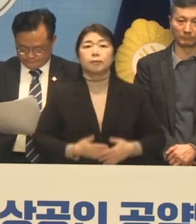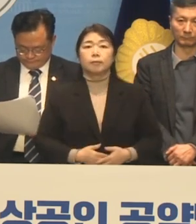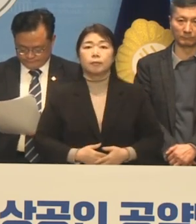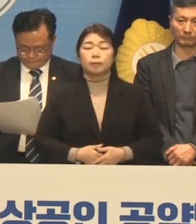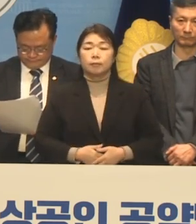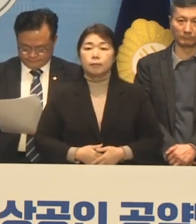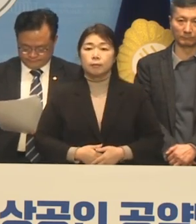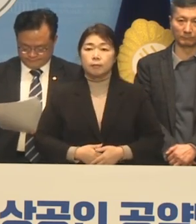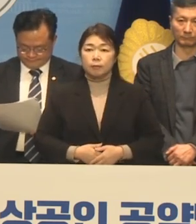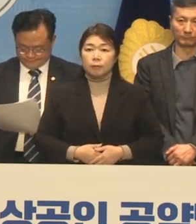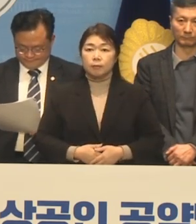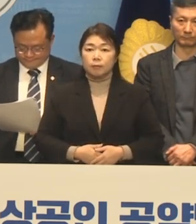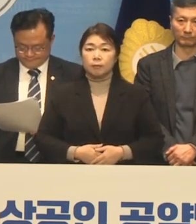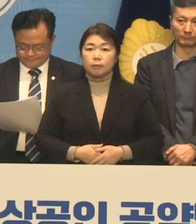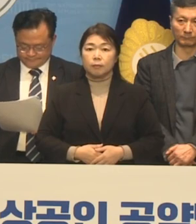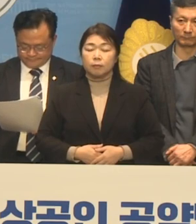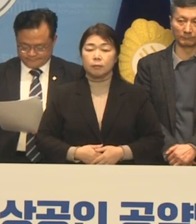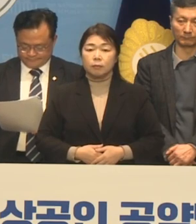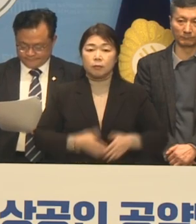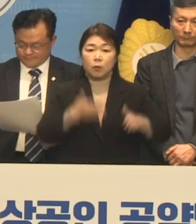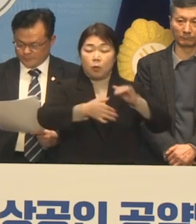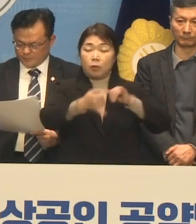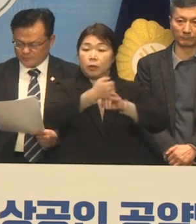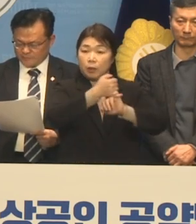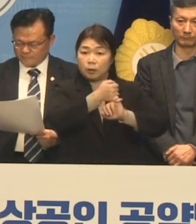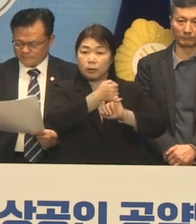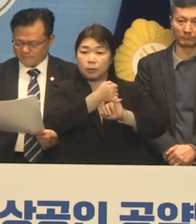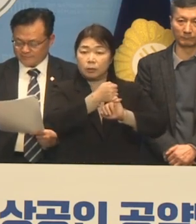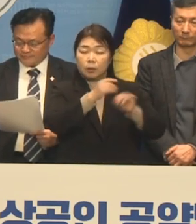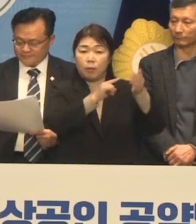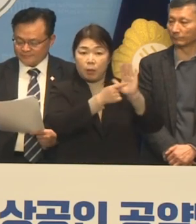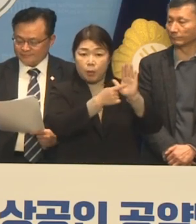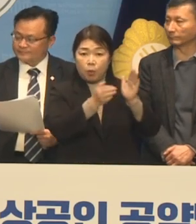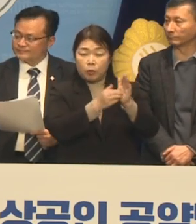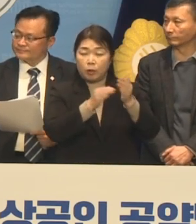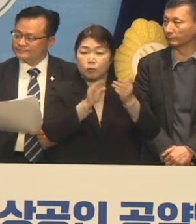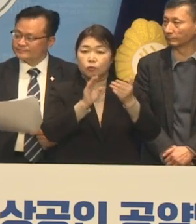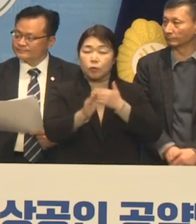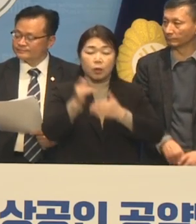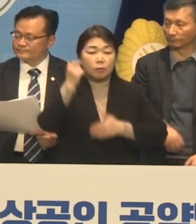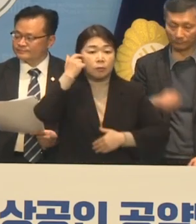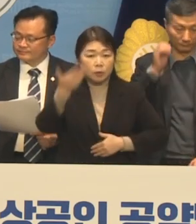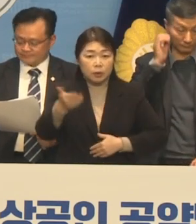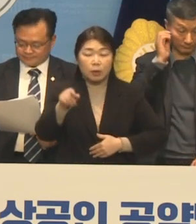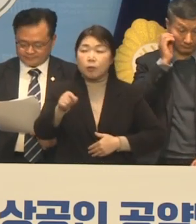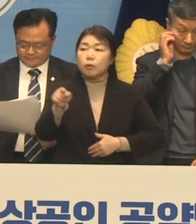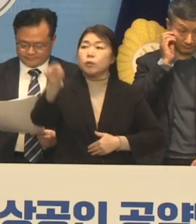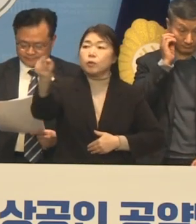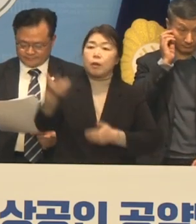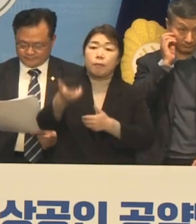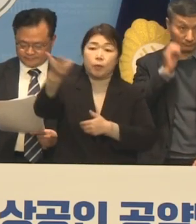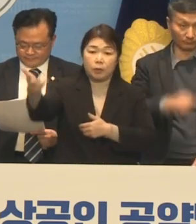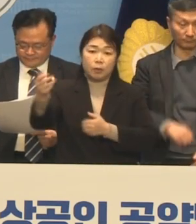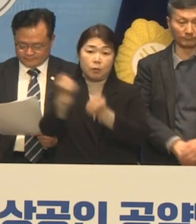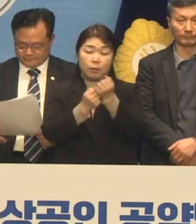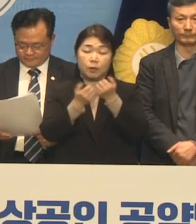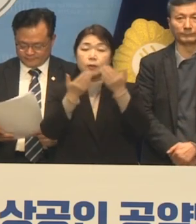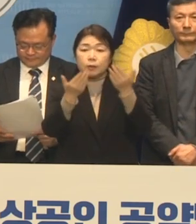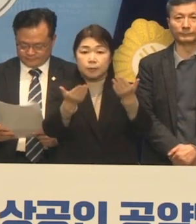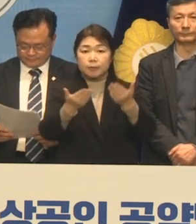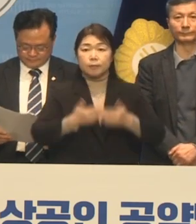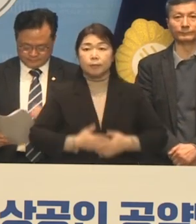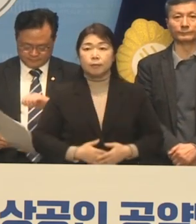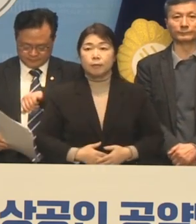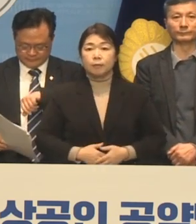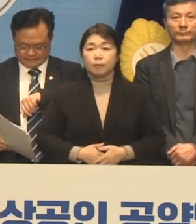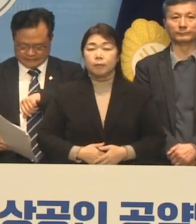하겠습니다. 공약 발표가 끝나고 질의응답은 별도 백프를 갖도록 하겠다는 말씀